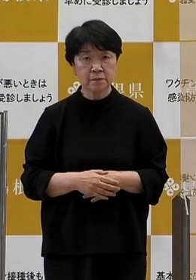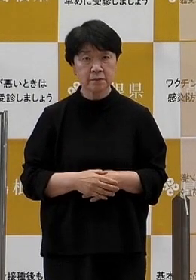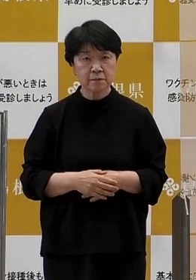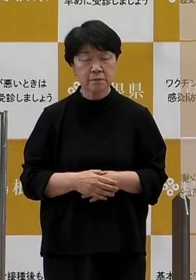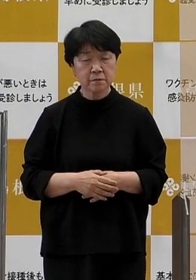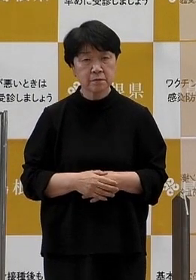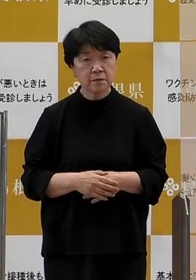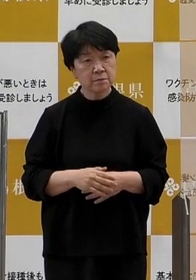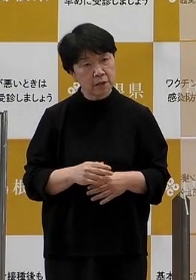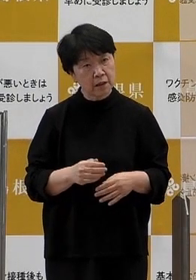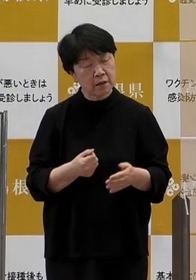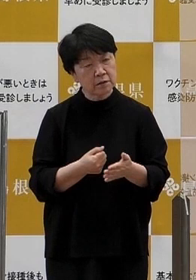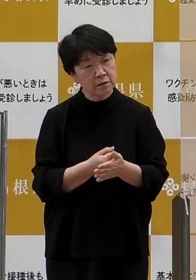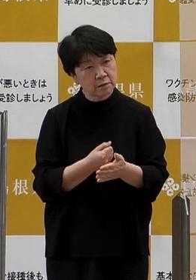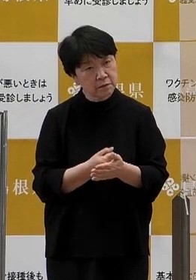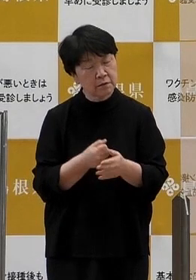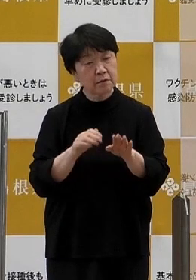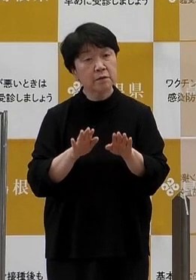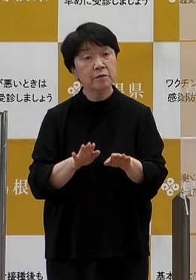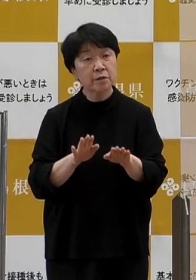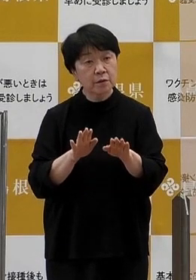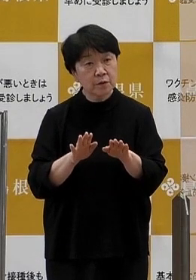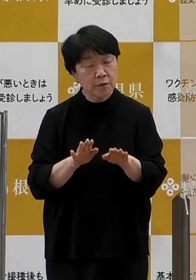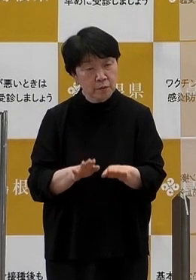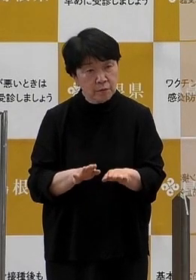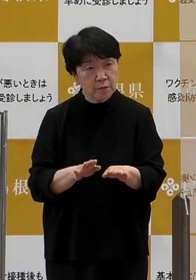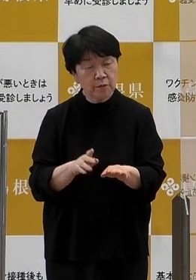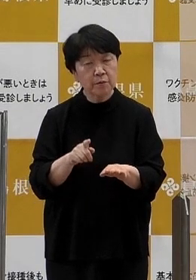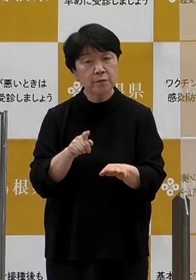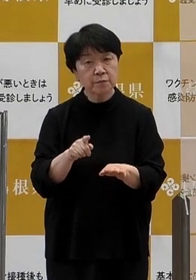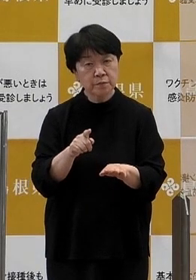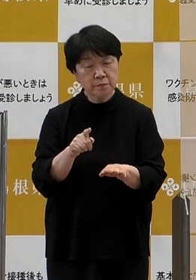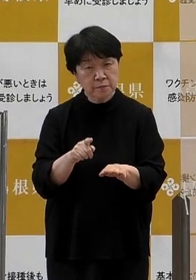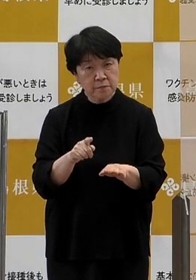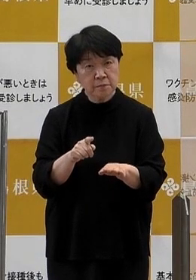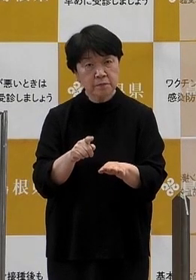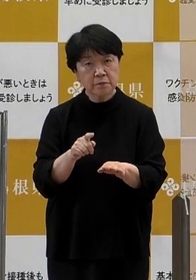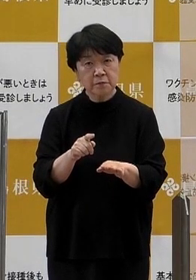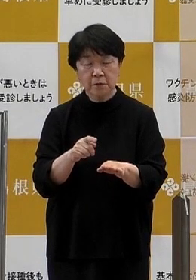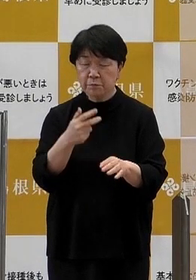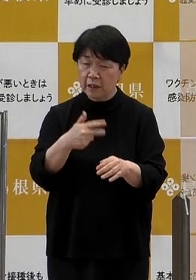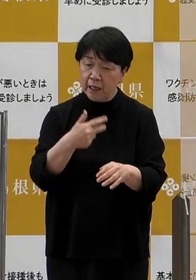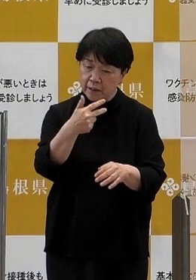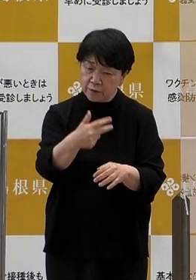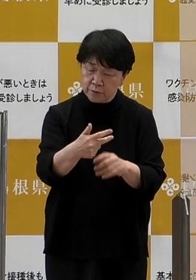残念ながら本日のところを回答いただきまして、来週